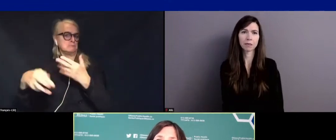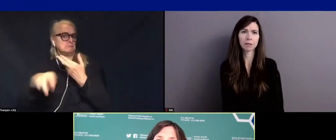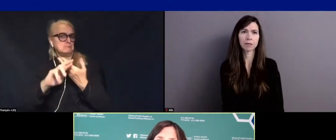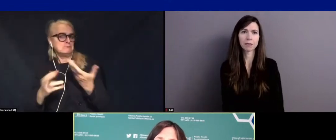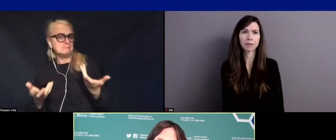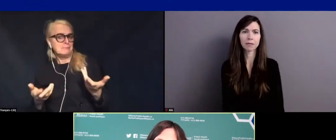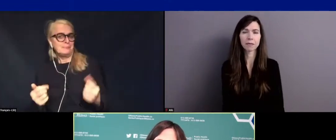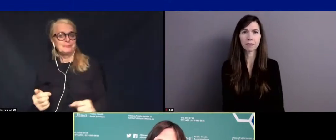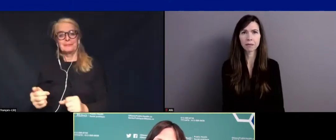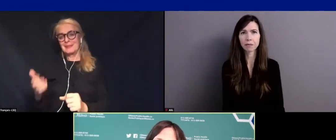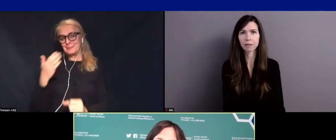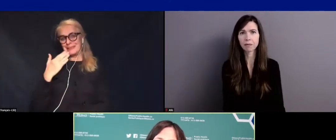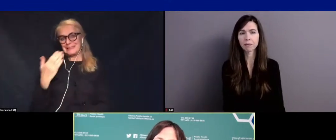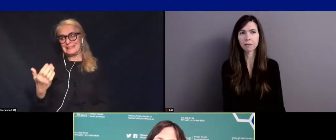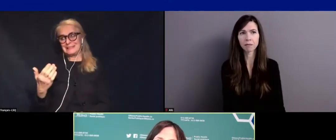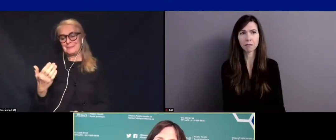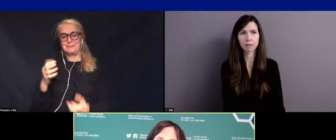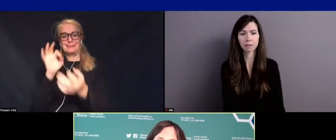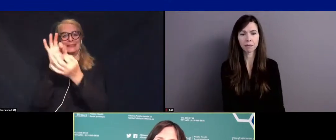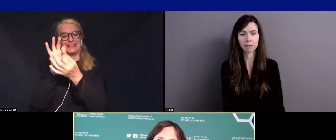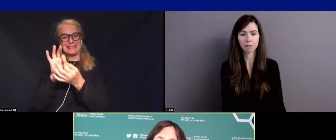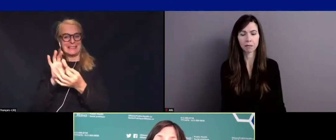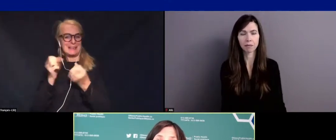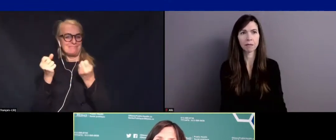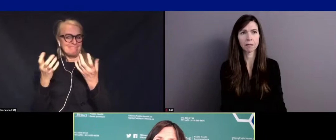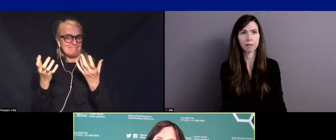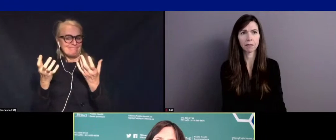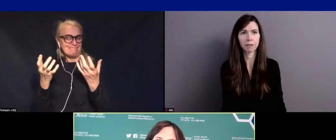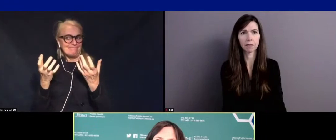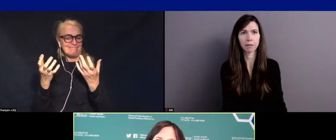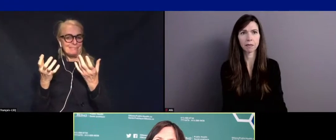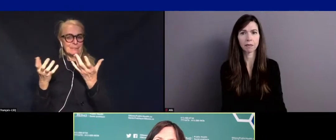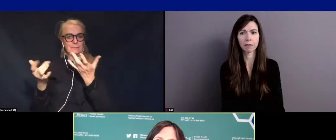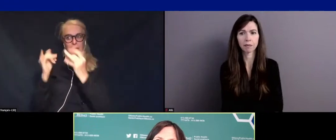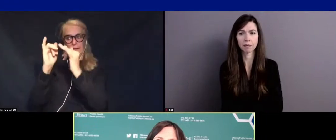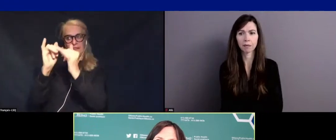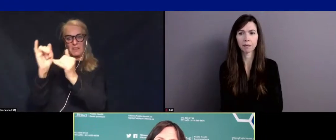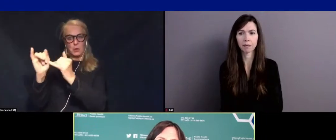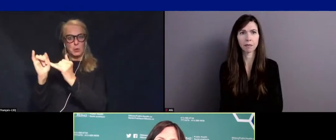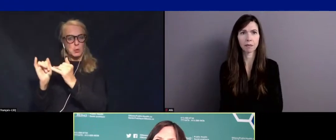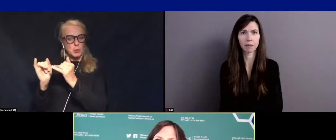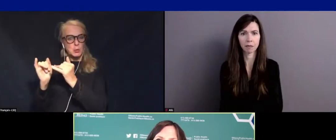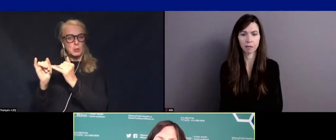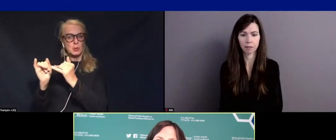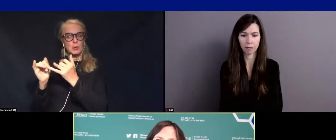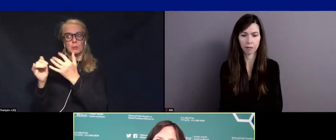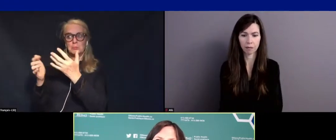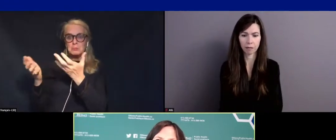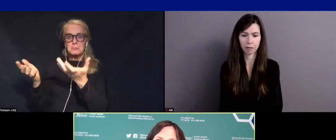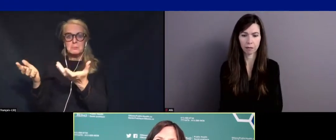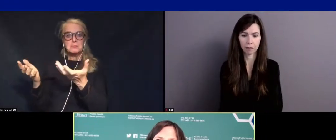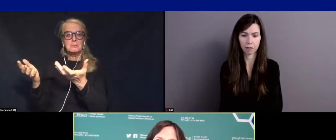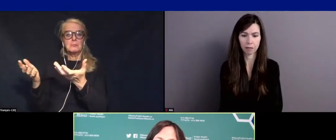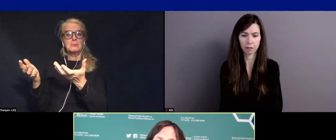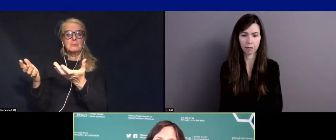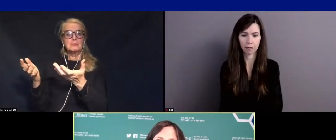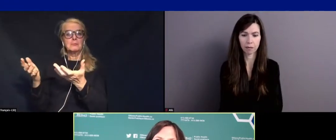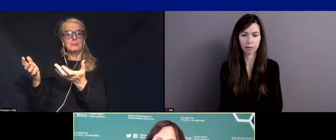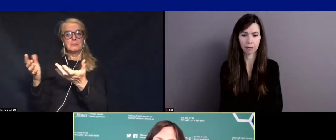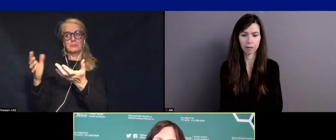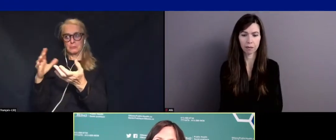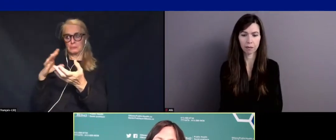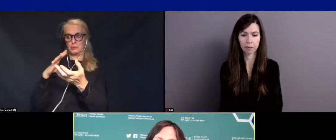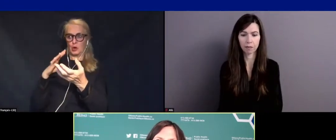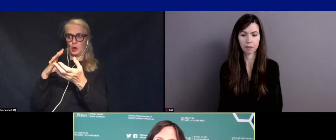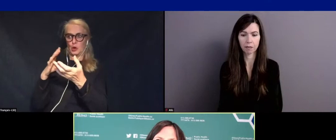Merci. Je n'ai pas les détails concernant des individus qui ont un lien avec